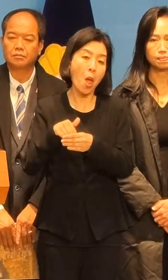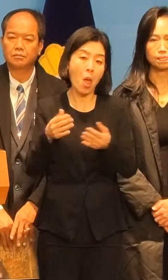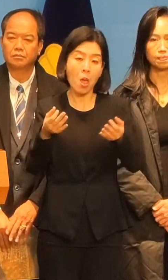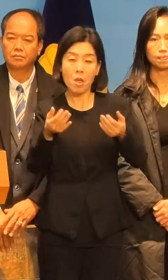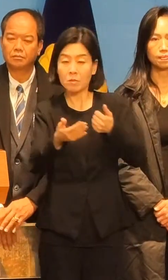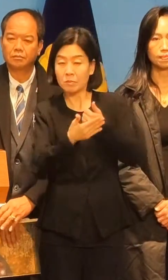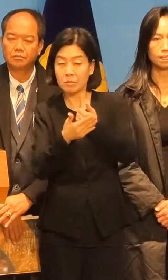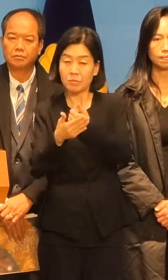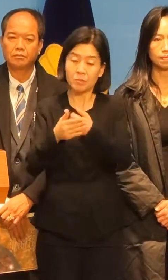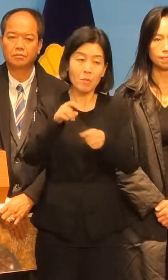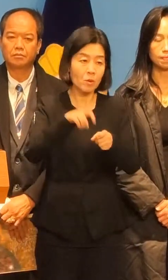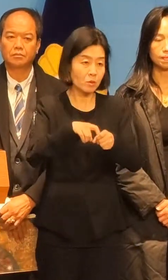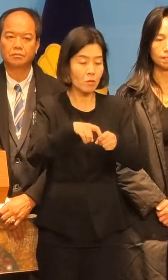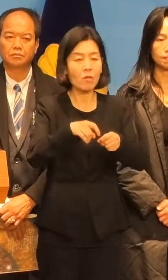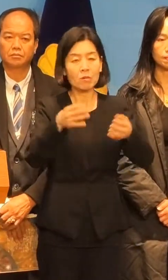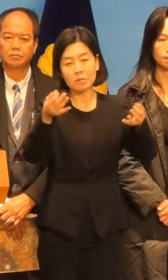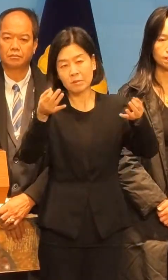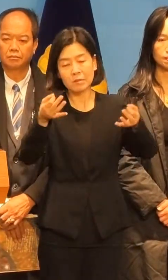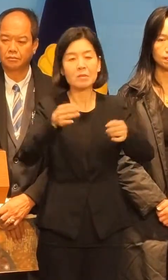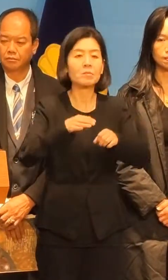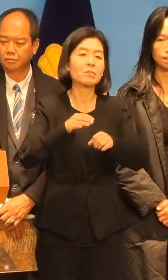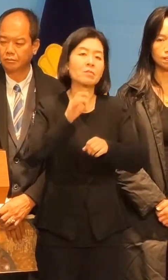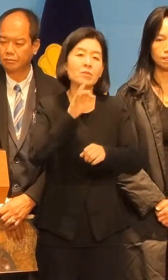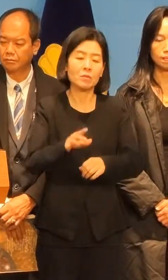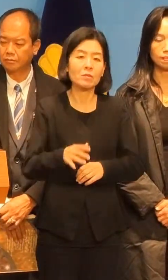정치적 무기뿐입니다.